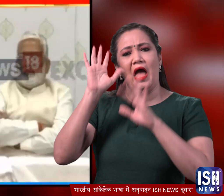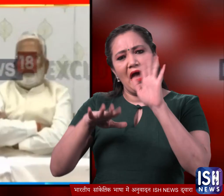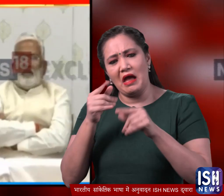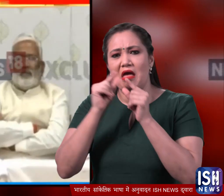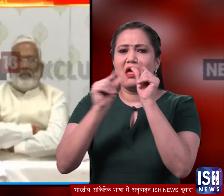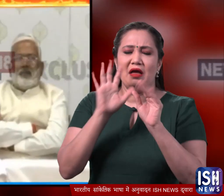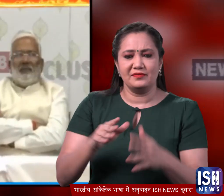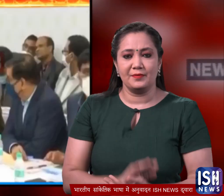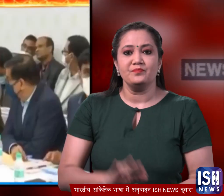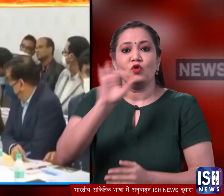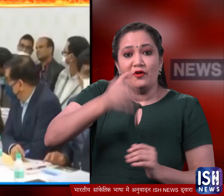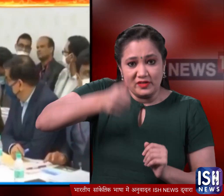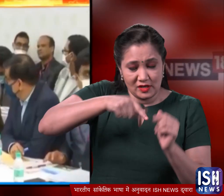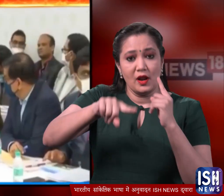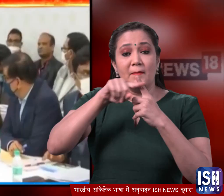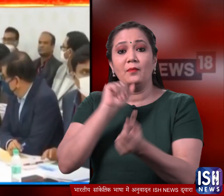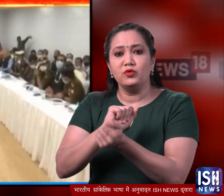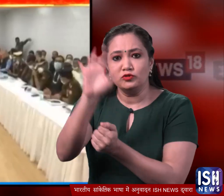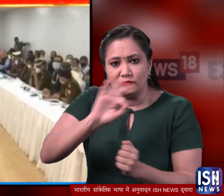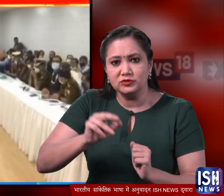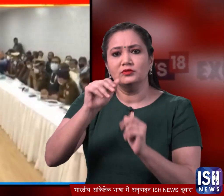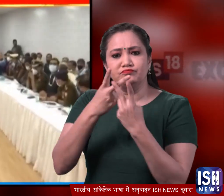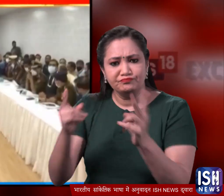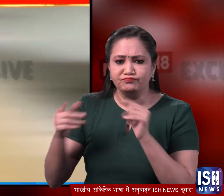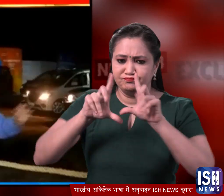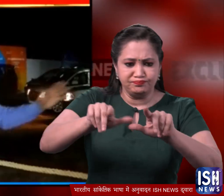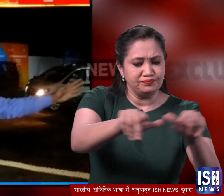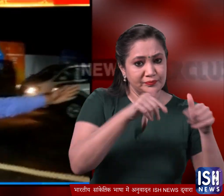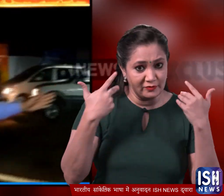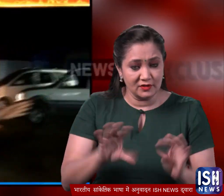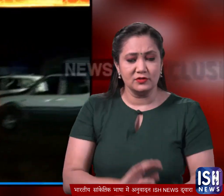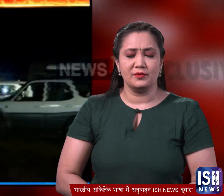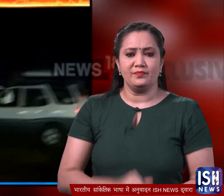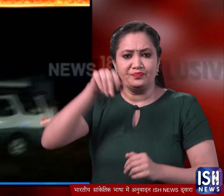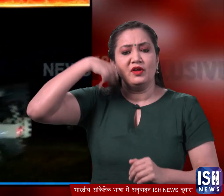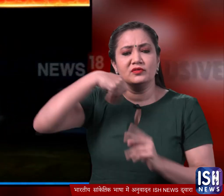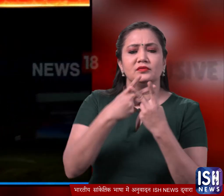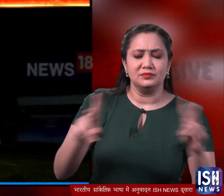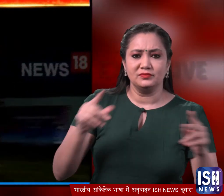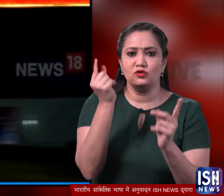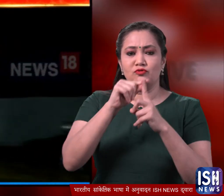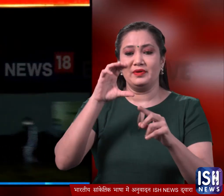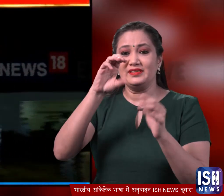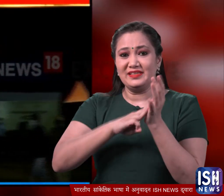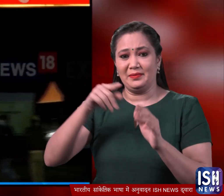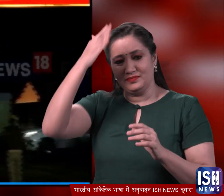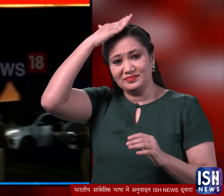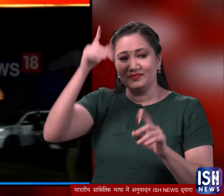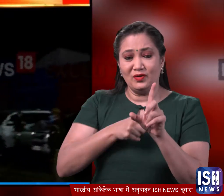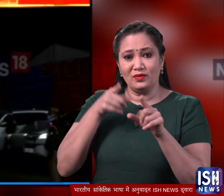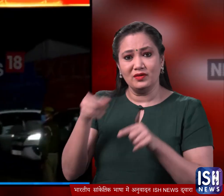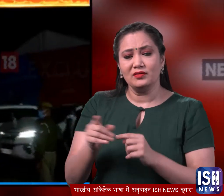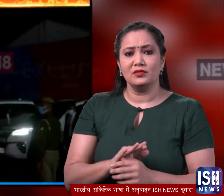केवल प्रोजेक्ट से जुड़े अफसरों के साथ ही नहीं बल्कि पुलिस के अधिकारियों के साथ भी बैठक की। आप तस्वीरों में देख सकते हैं कि यूपी सीएम योगी